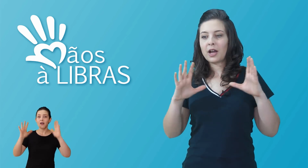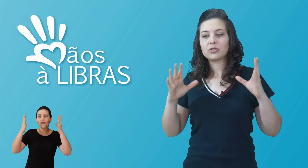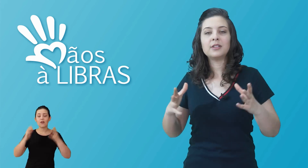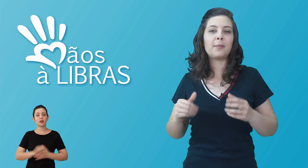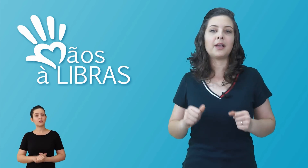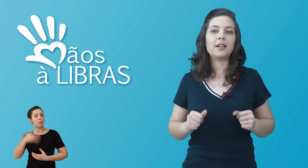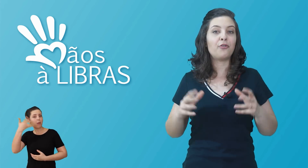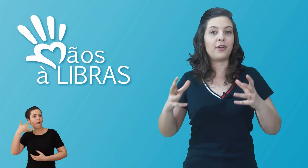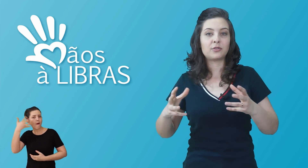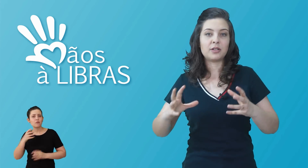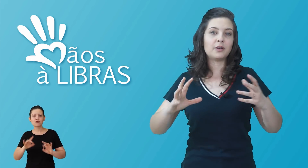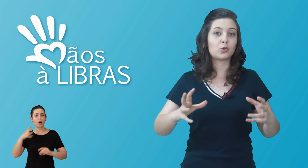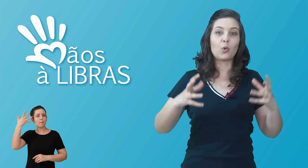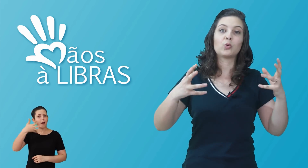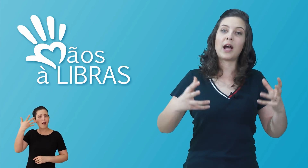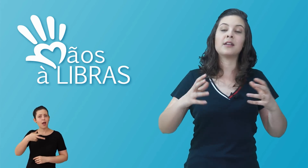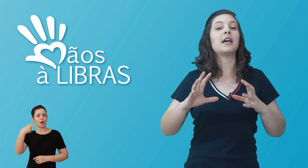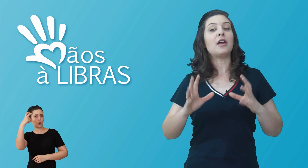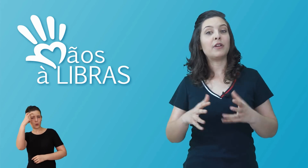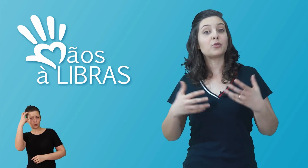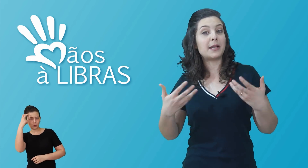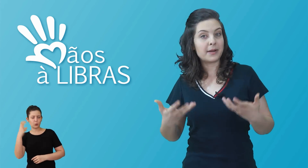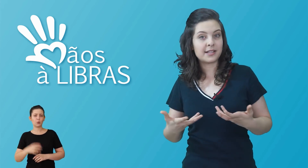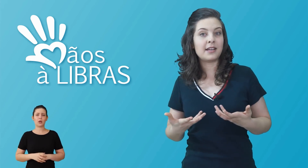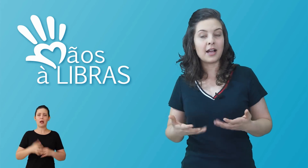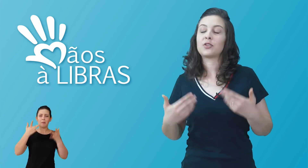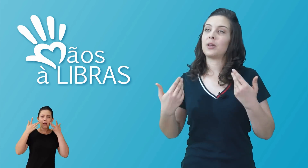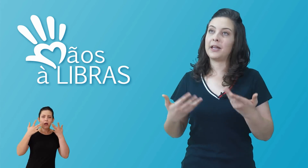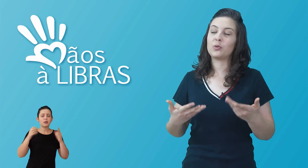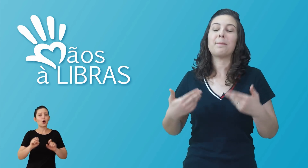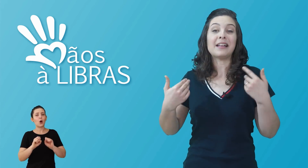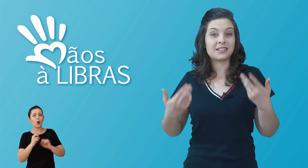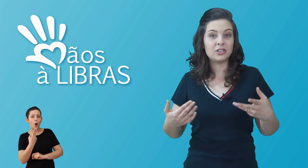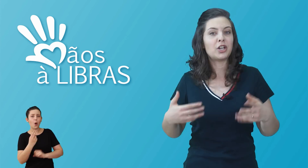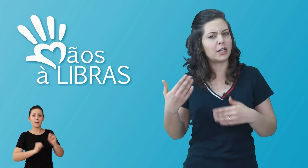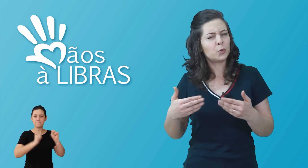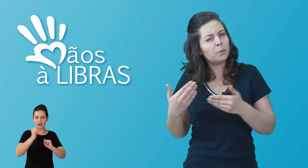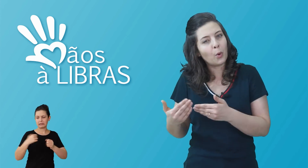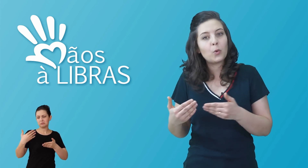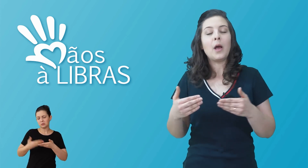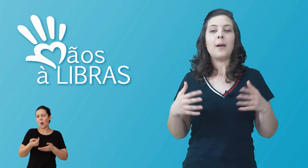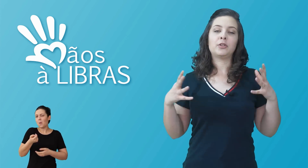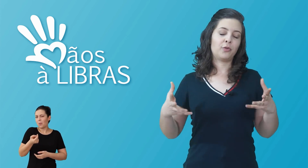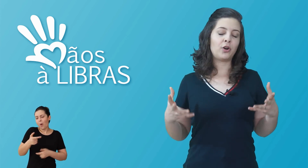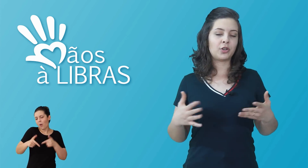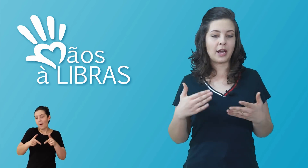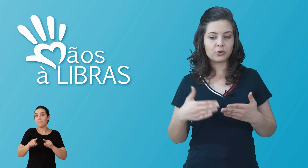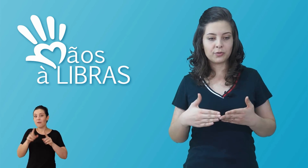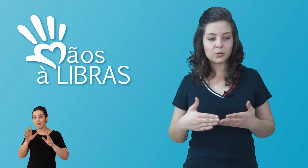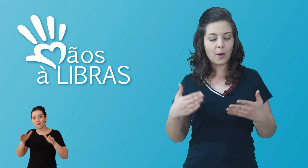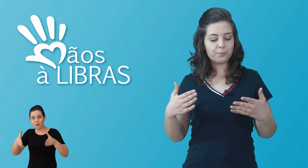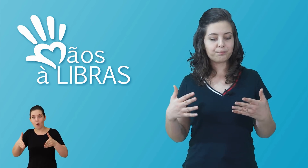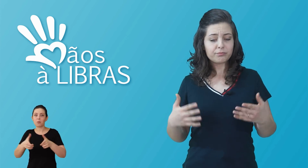pode focar só em trabalhar em eventos culturais, eventos empresariais, que eu também atuei bastante, ainda atuo um pouco, mas o meu forte